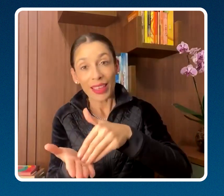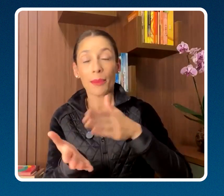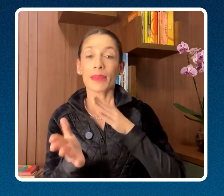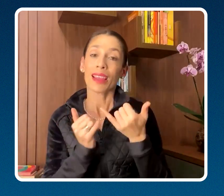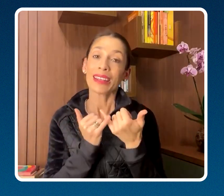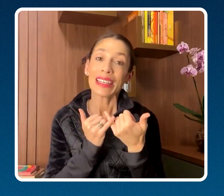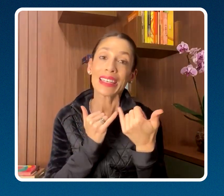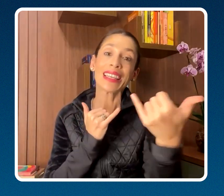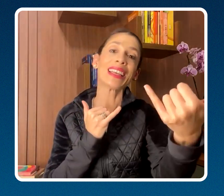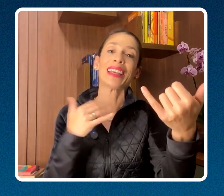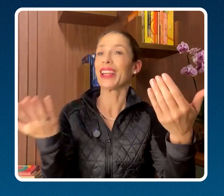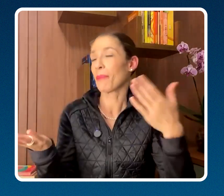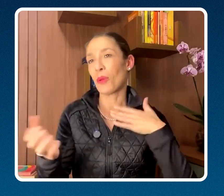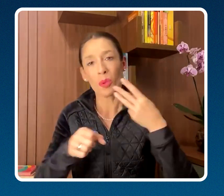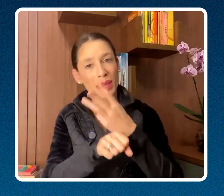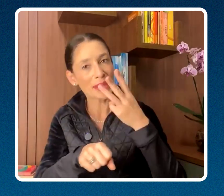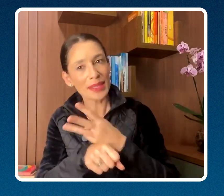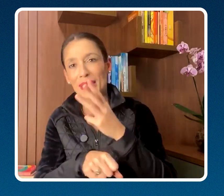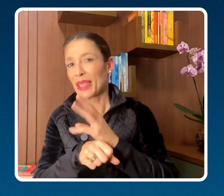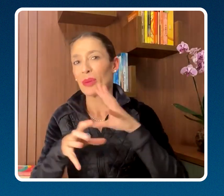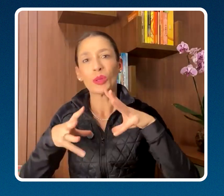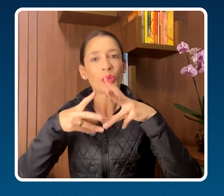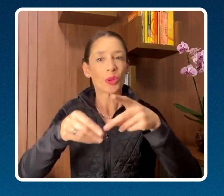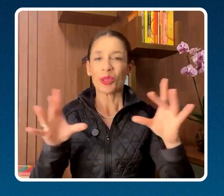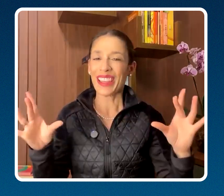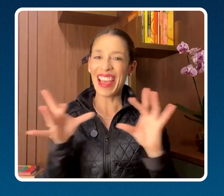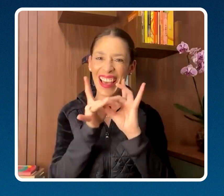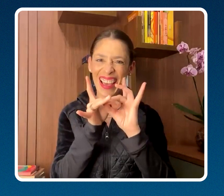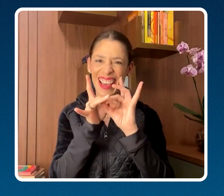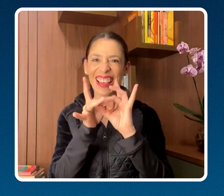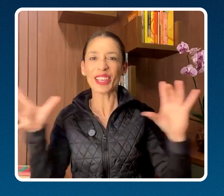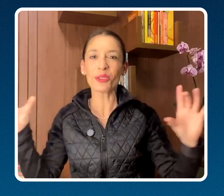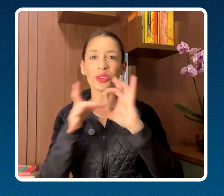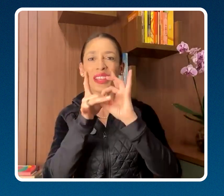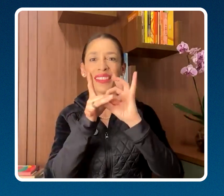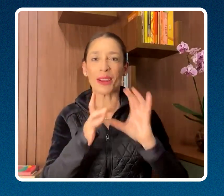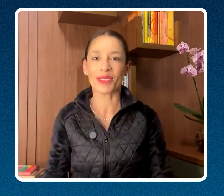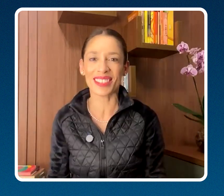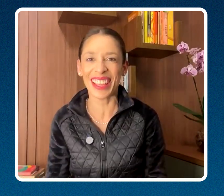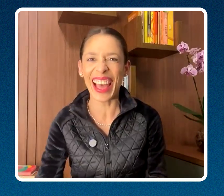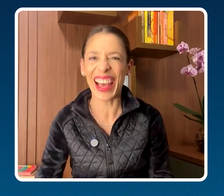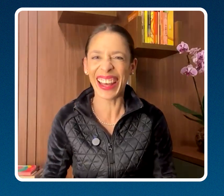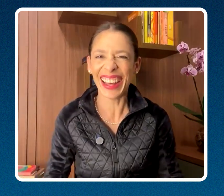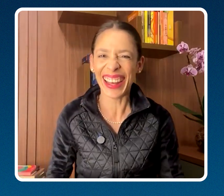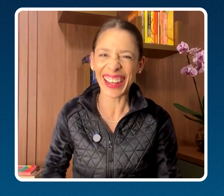meu WhatsApp, o meu Instagram se cruzar com a professora Débora. E nos conectados.